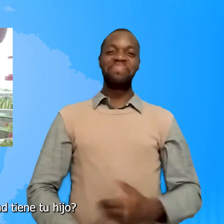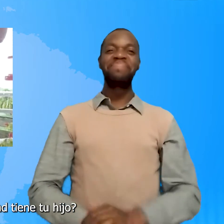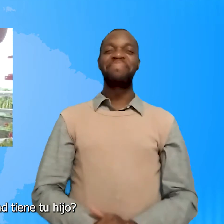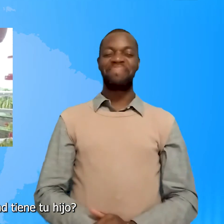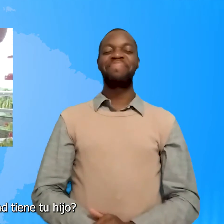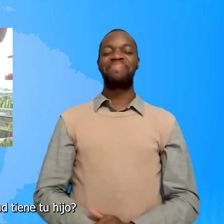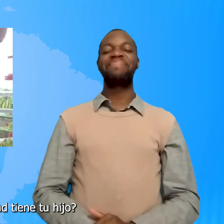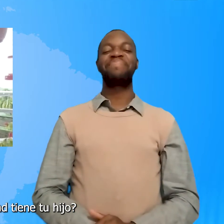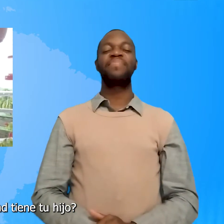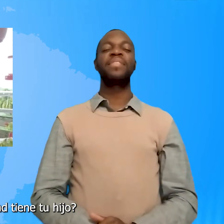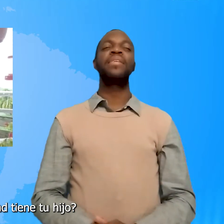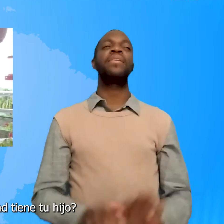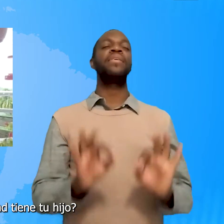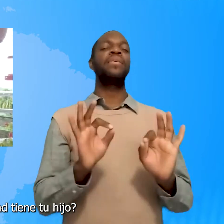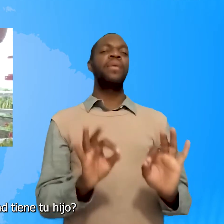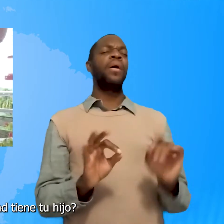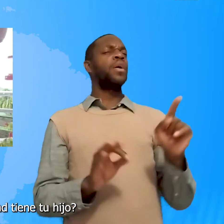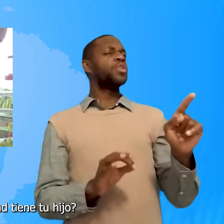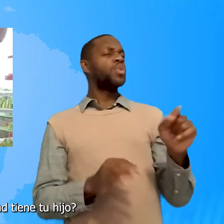¿Qué discapacidad tiene tu hijo?